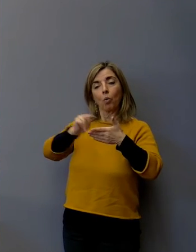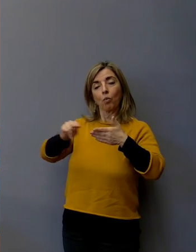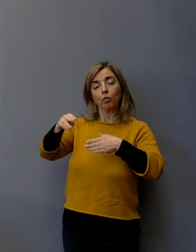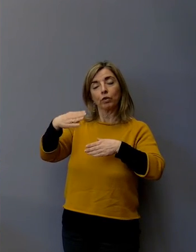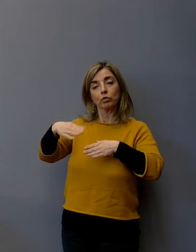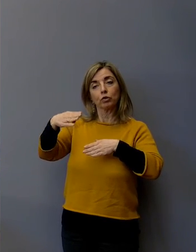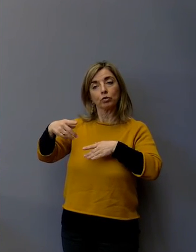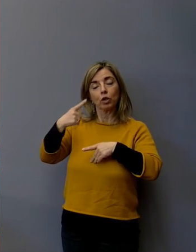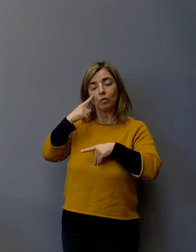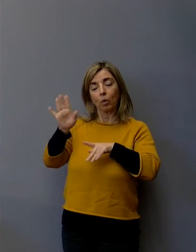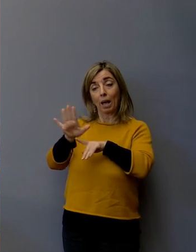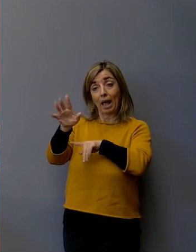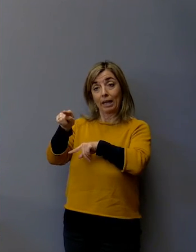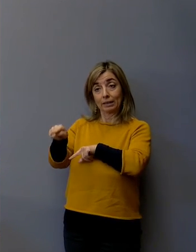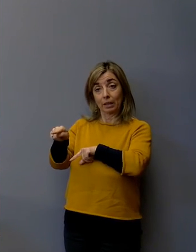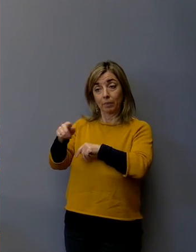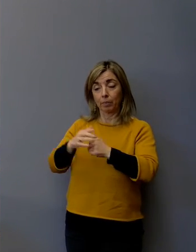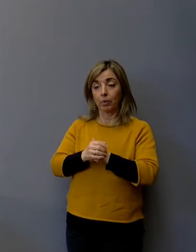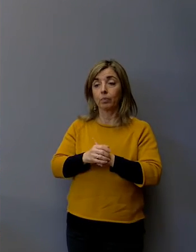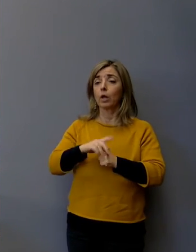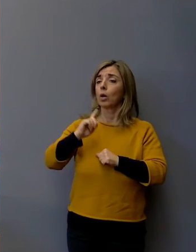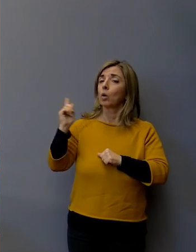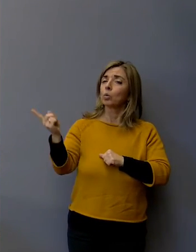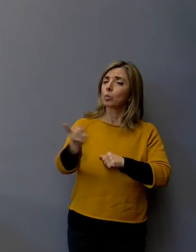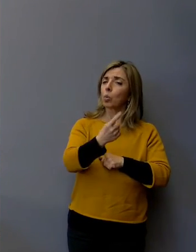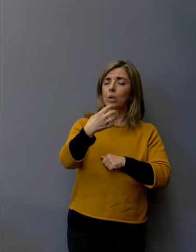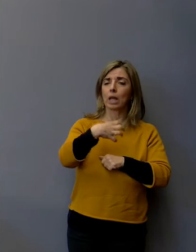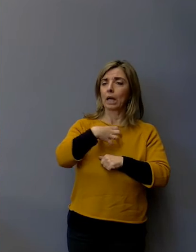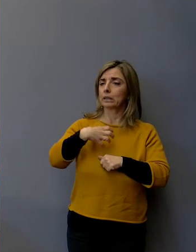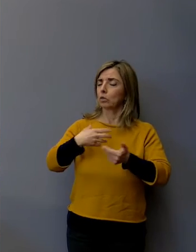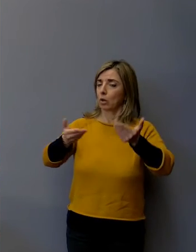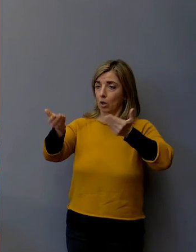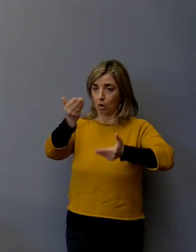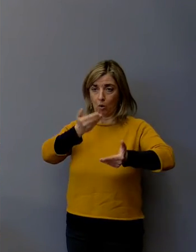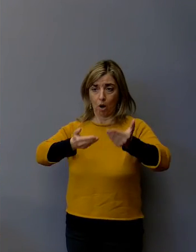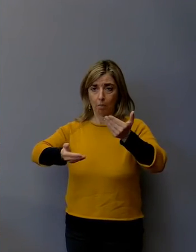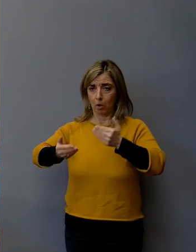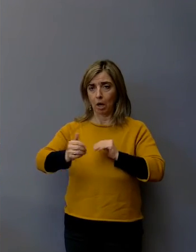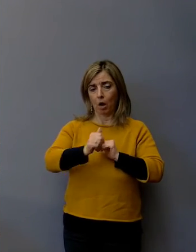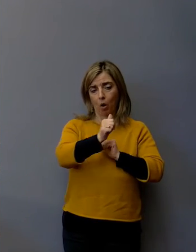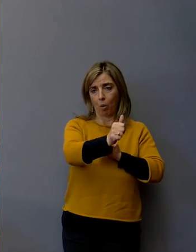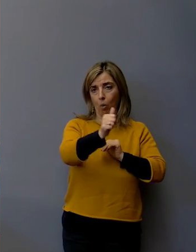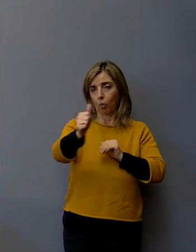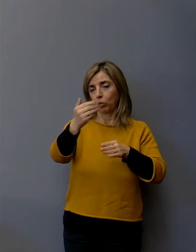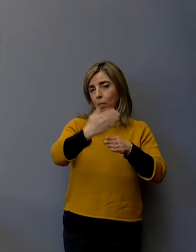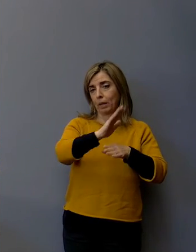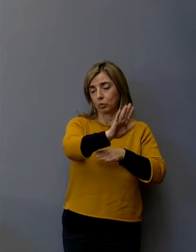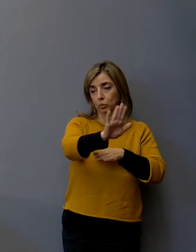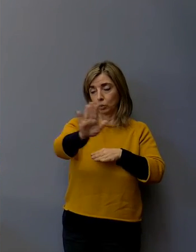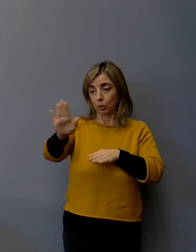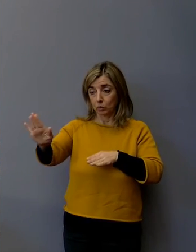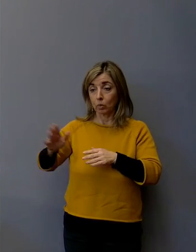bilancio tutti gli assessori hanno collaborato ovviamente per le loro parti e ovviamente l'assessore picciocchi che ha guidato